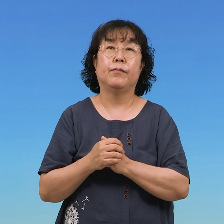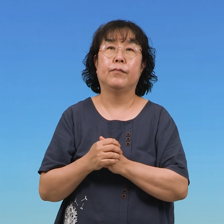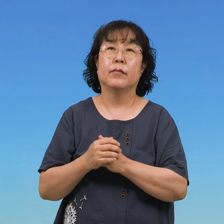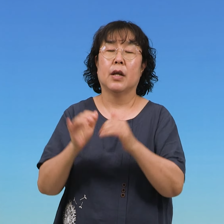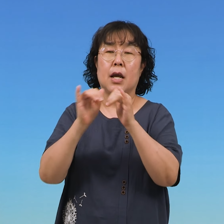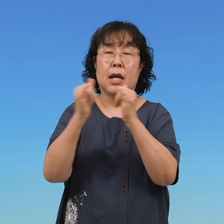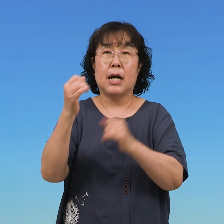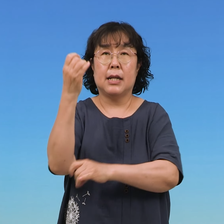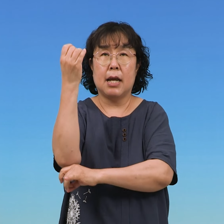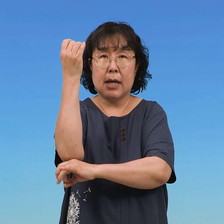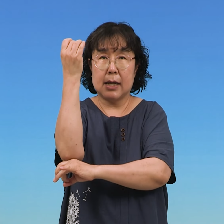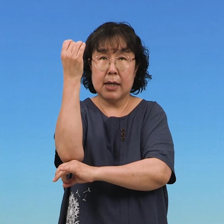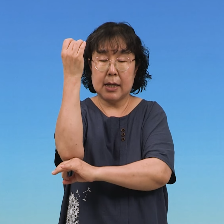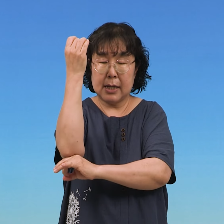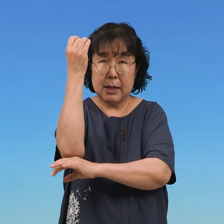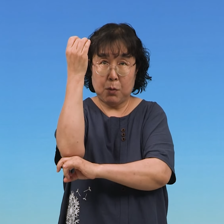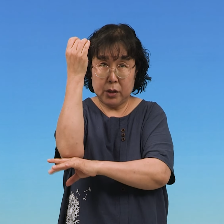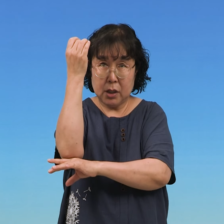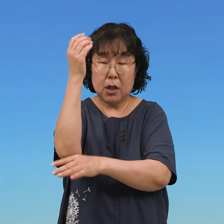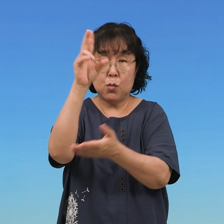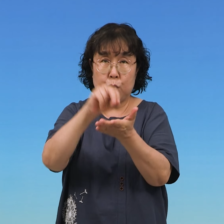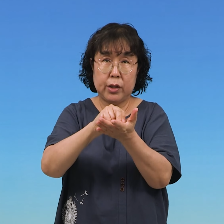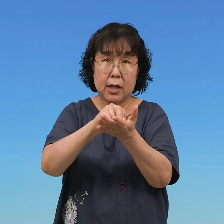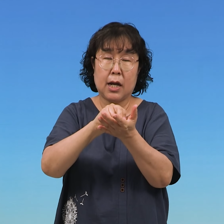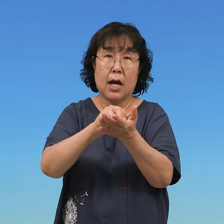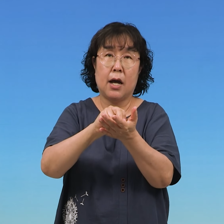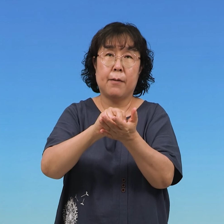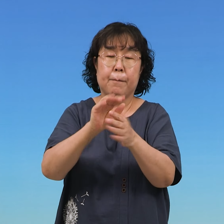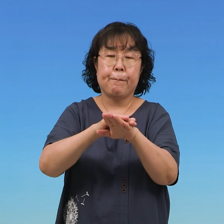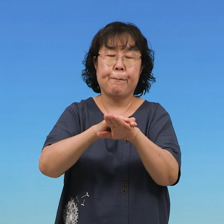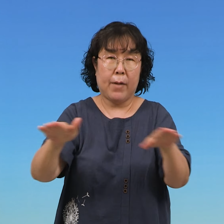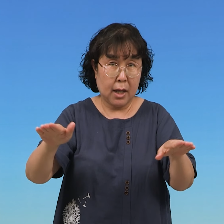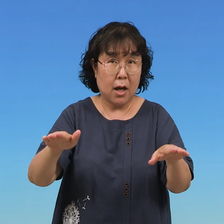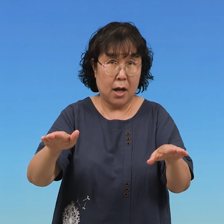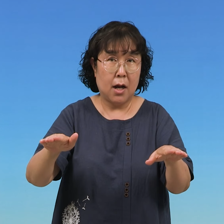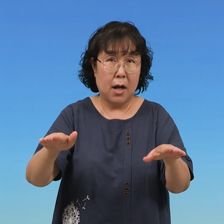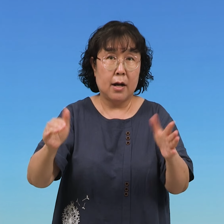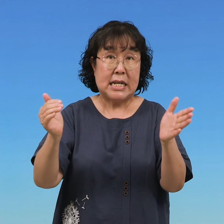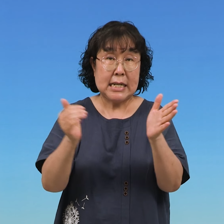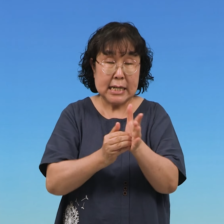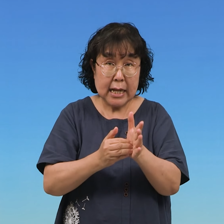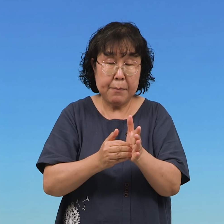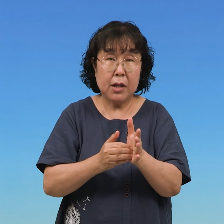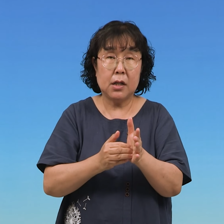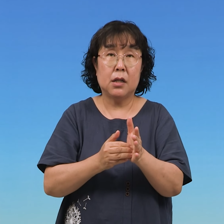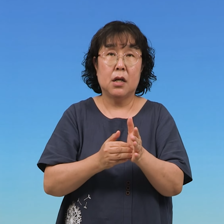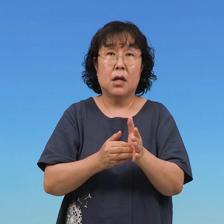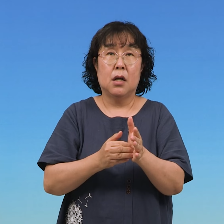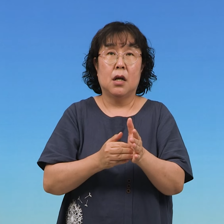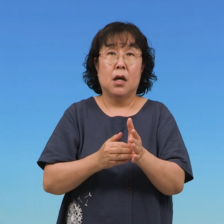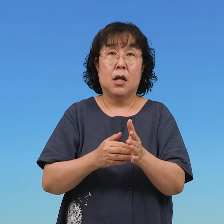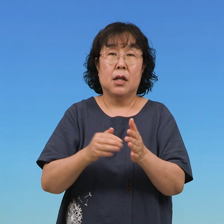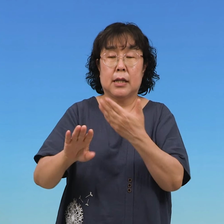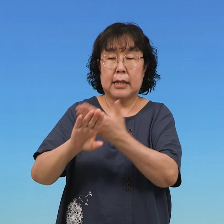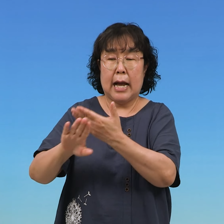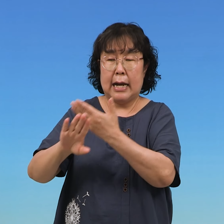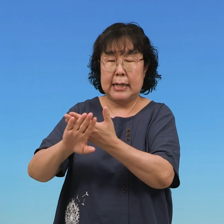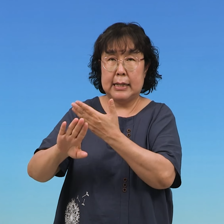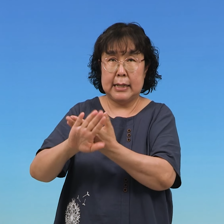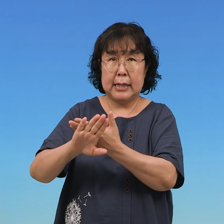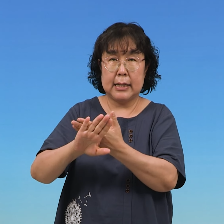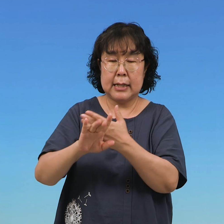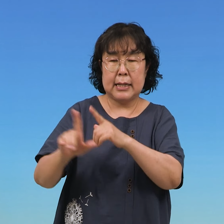이 인간의 본질적인 문제가 해결이 되면 이 예배 문제는요, 마스터 키예요.